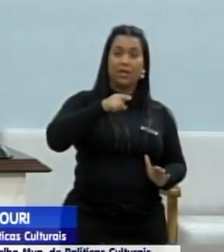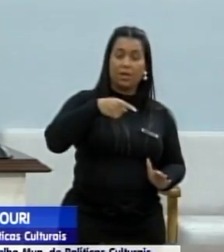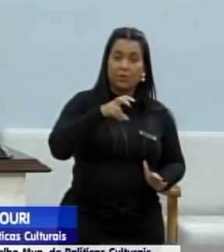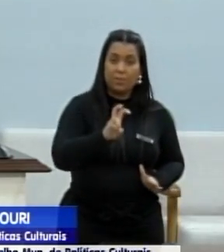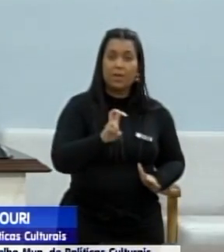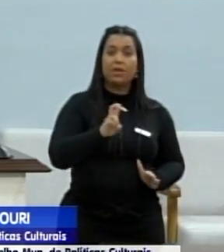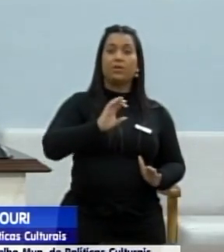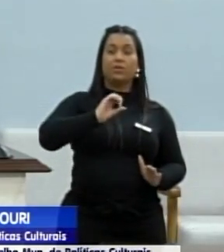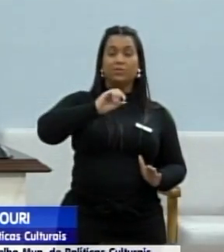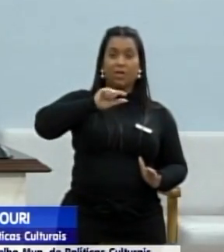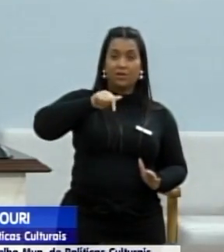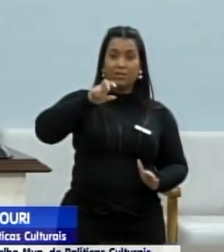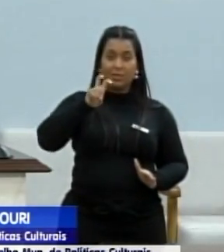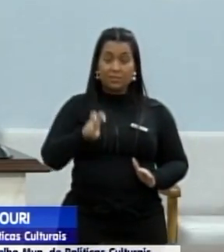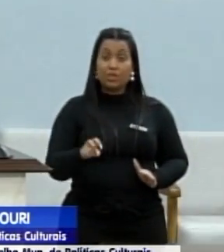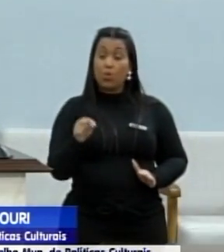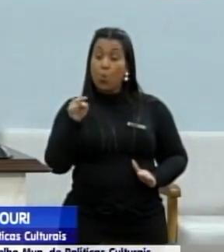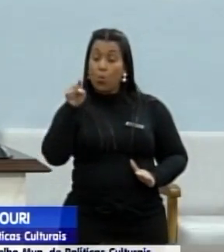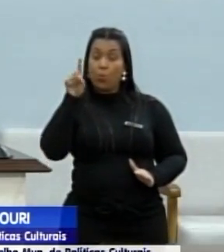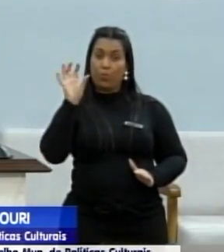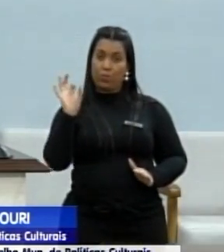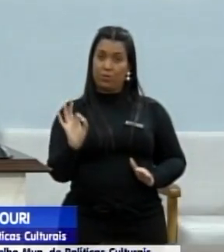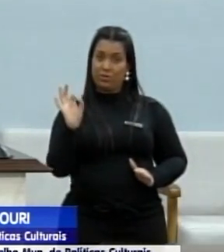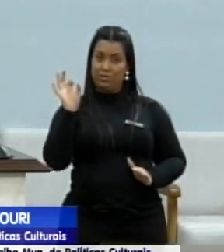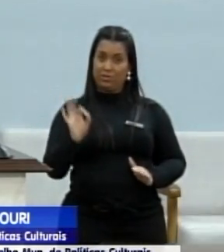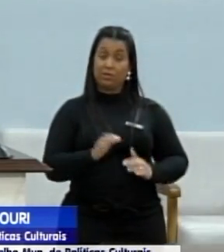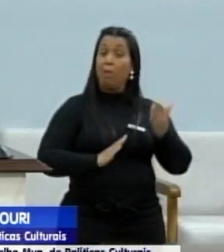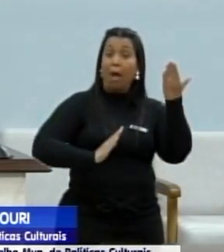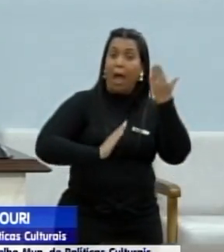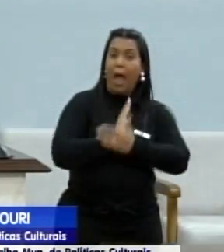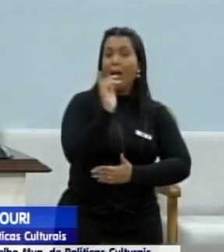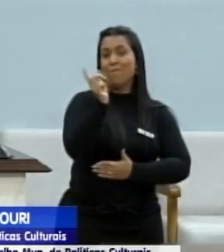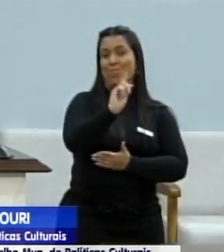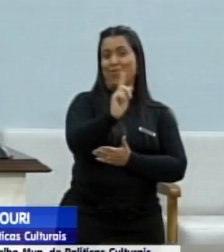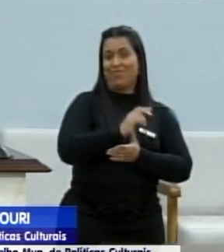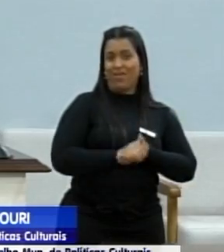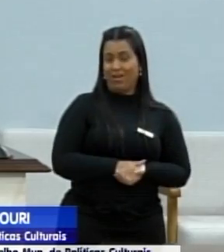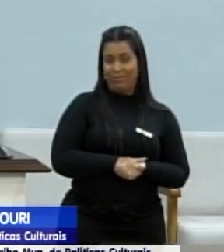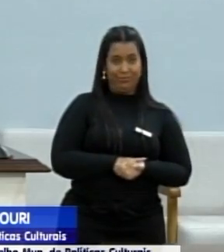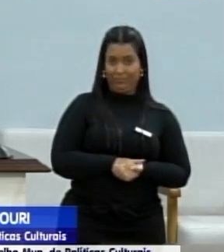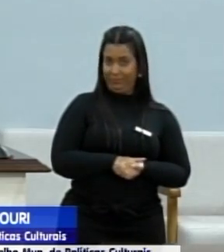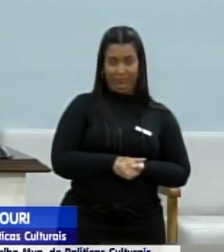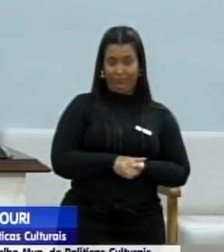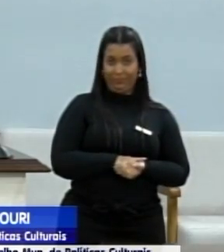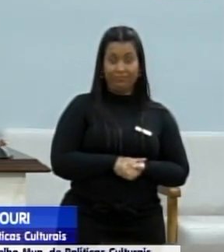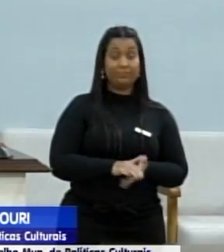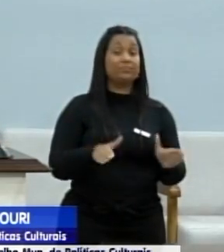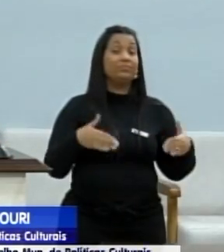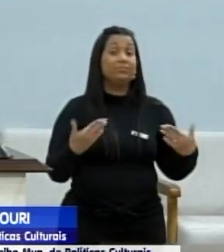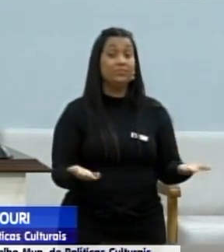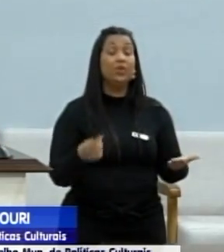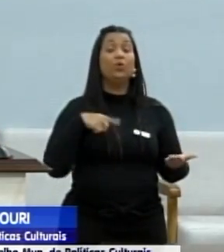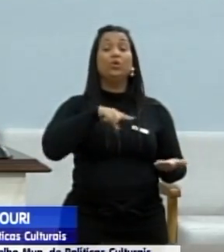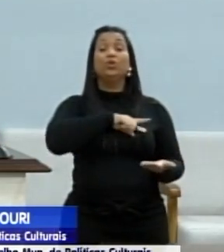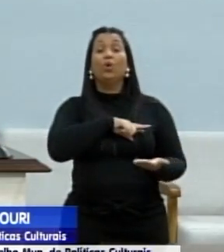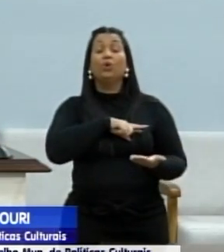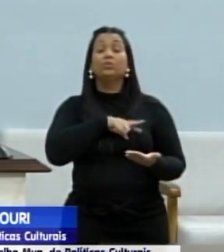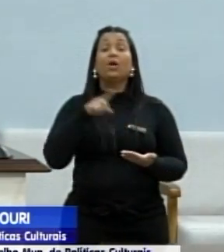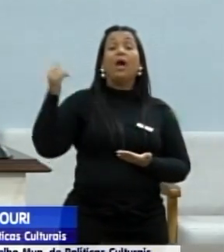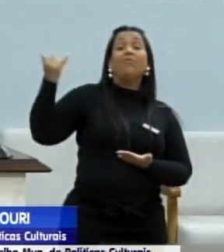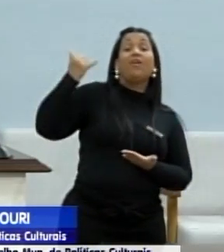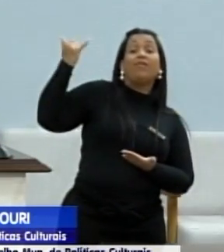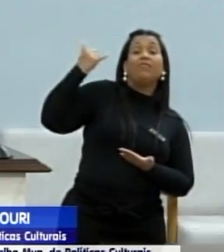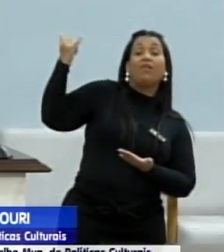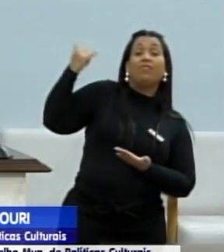0,5, 0,75, 1%. Mas não foi aprovado. não teve esse valor. Então, quando a gente escuta que tem